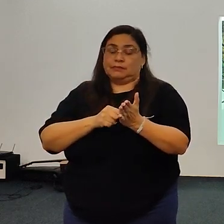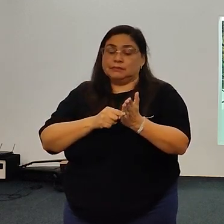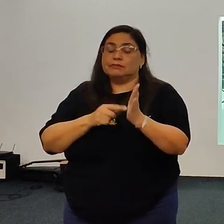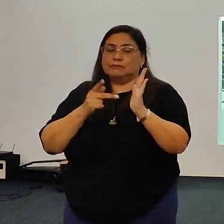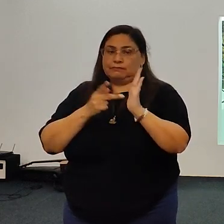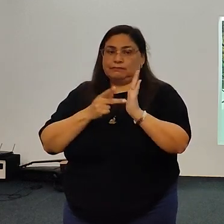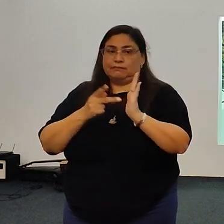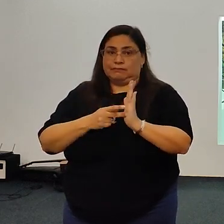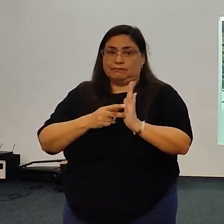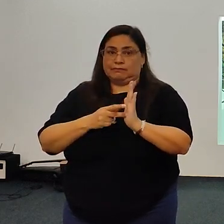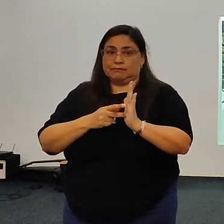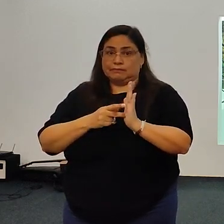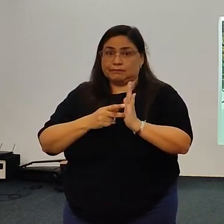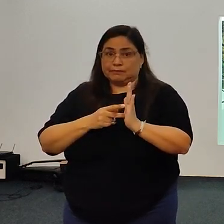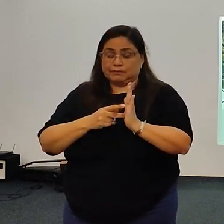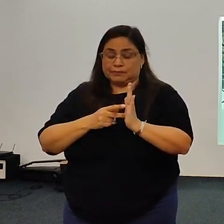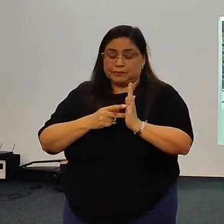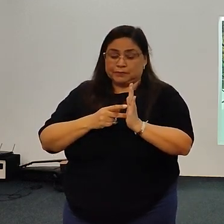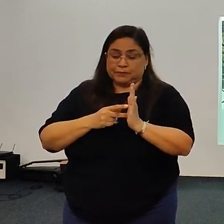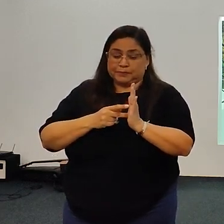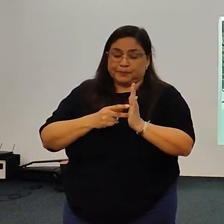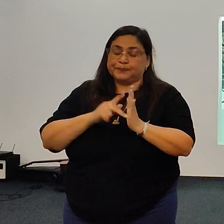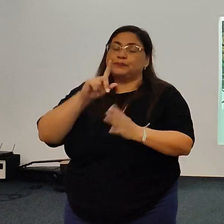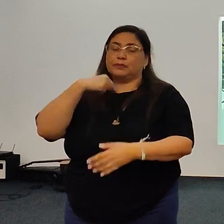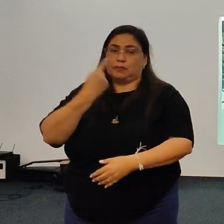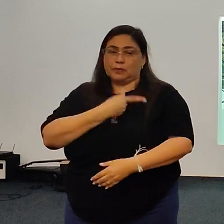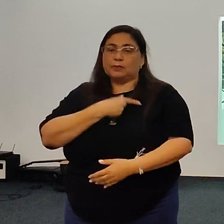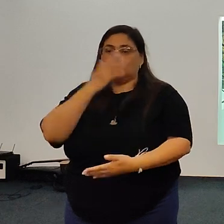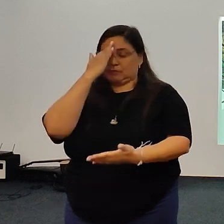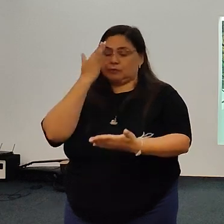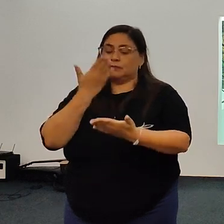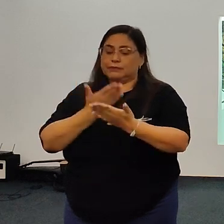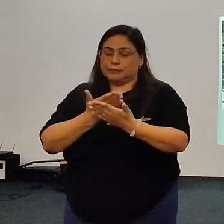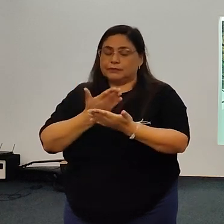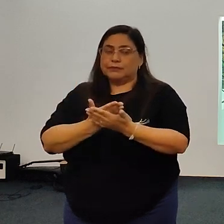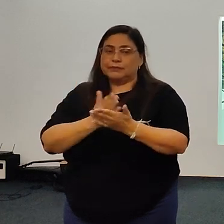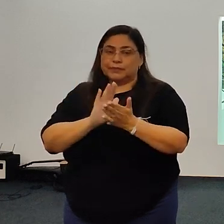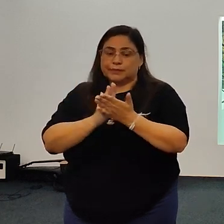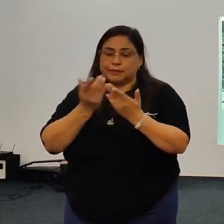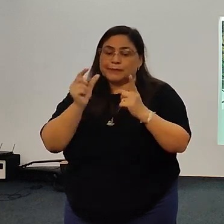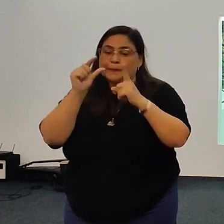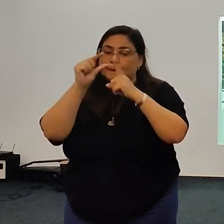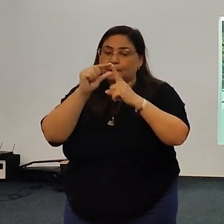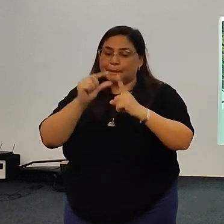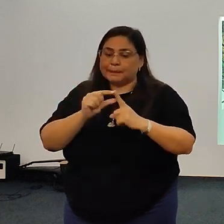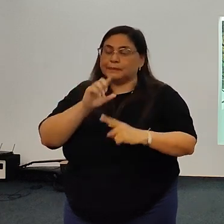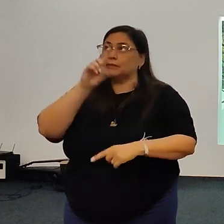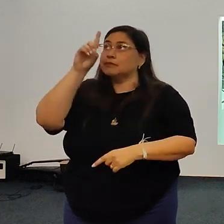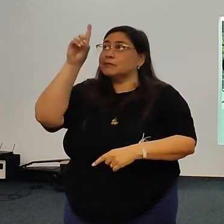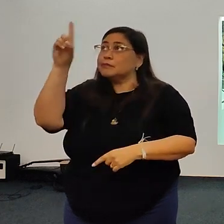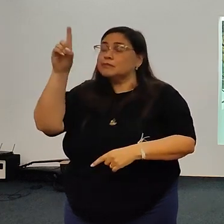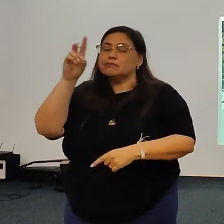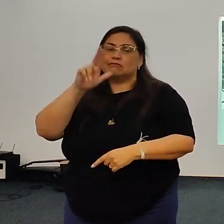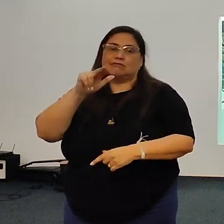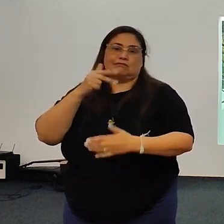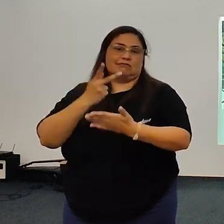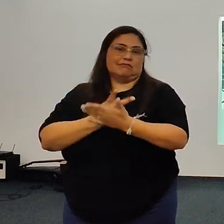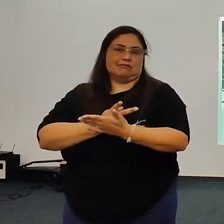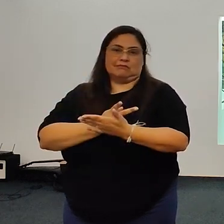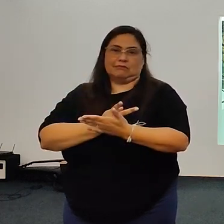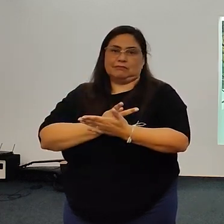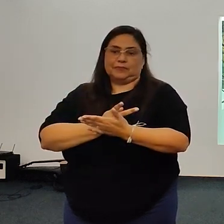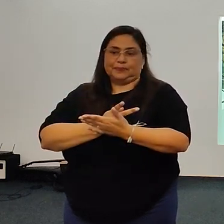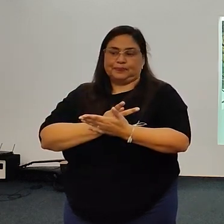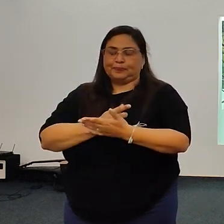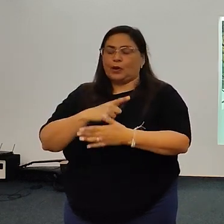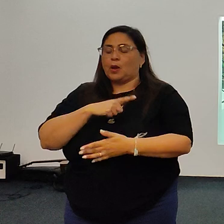primeira mão. Então nós podemos confiar, porque a palavra de Deus, ela é inerrante.